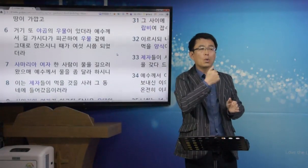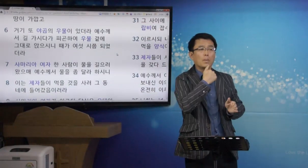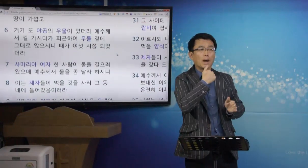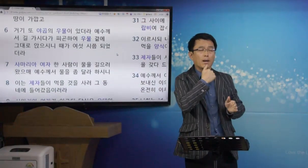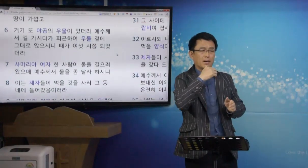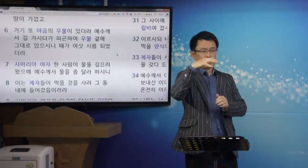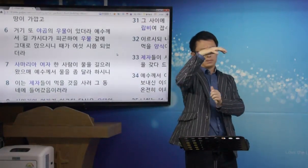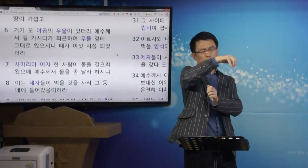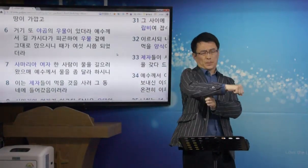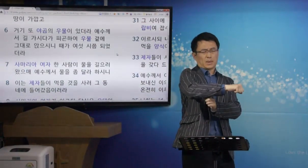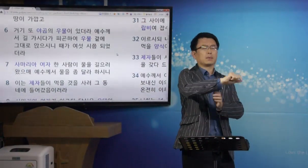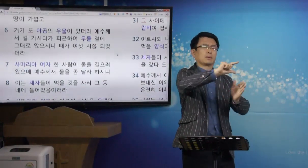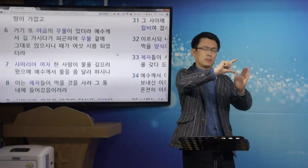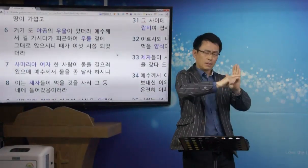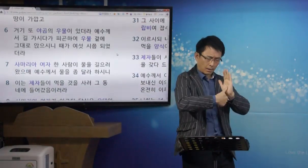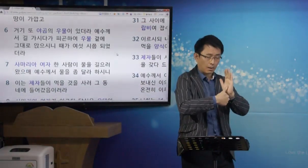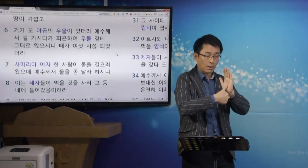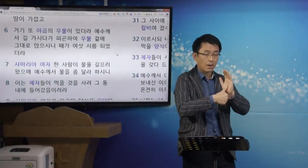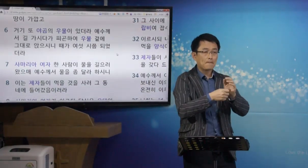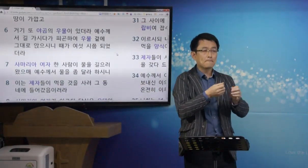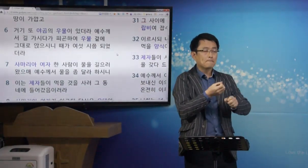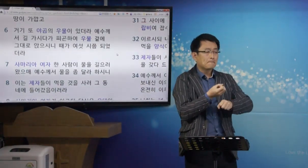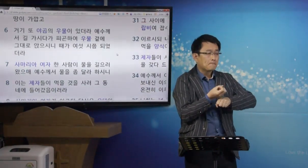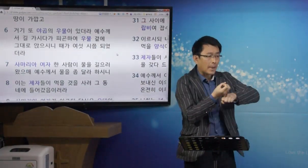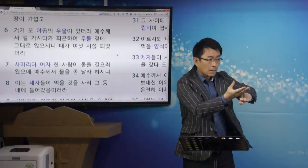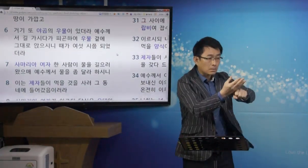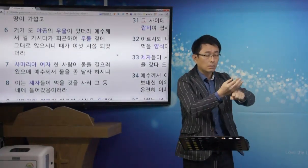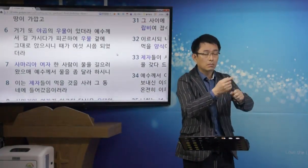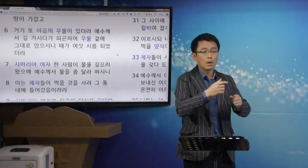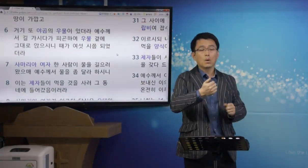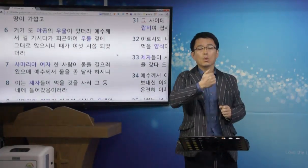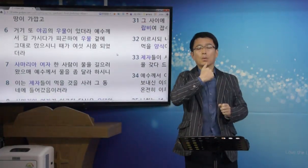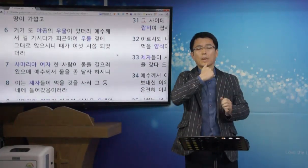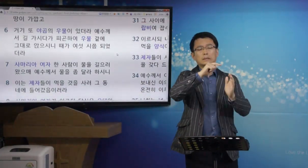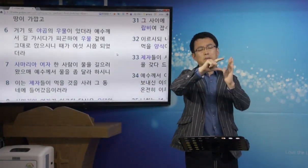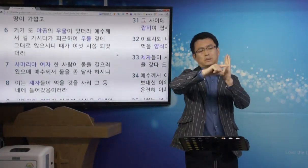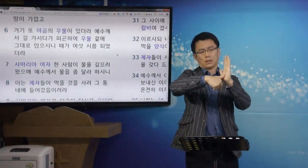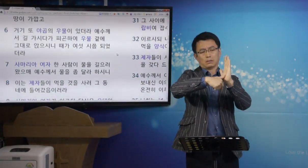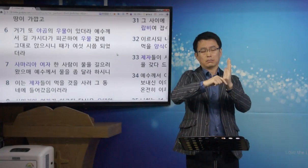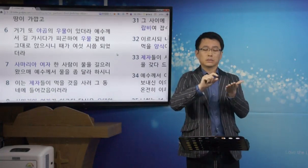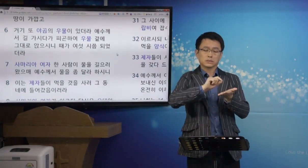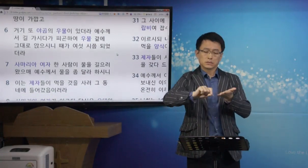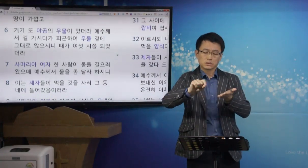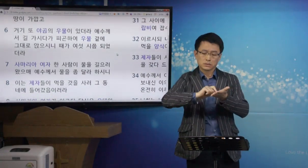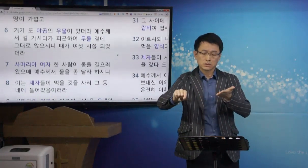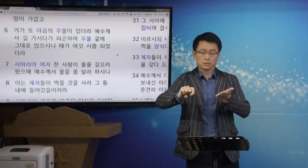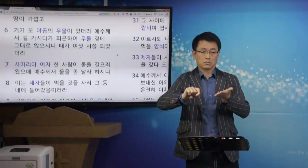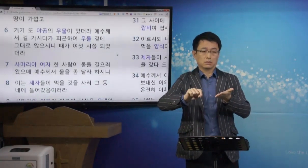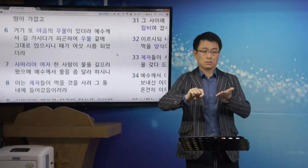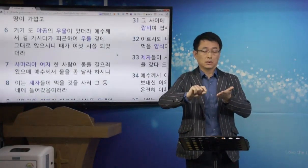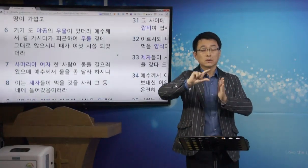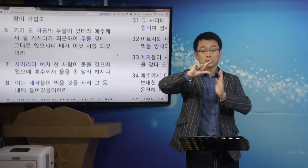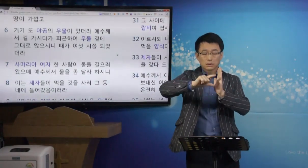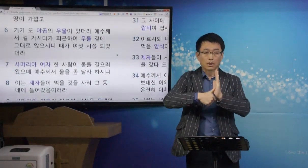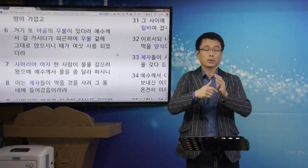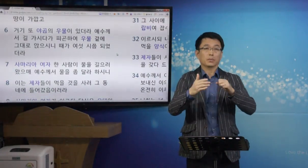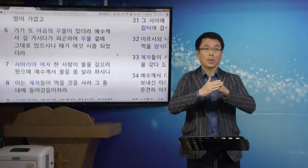위해서 로마가 점령한 때였기 때문에 그들에게 전할 때 로마의 시간으로 기록되어 있다는